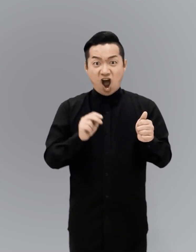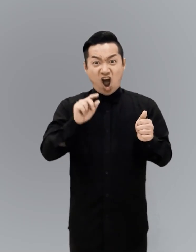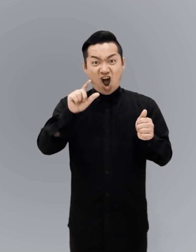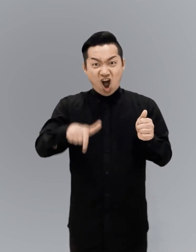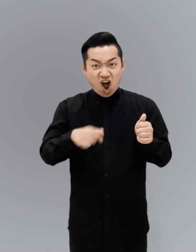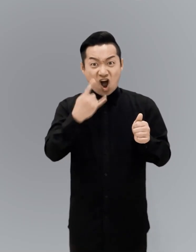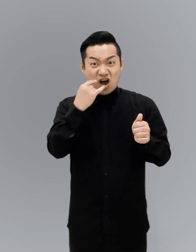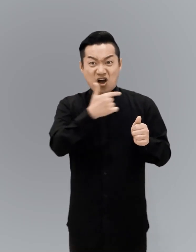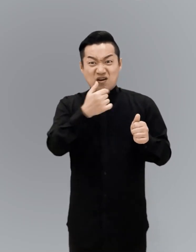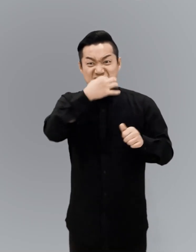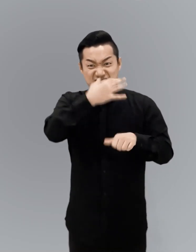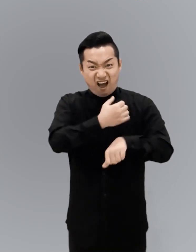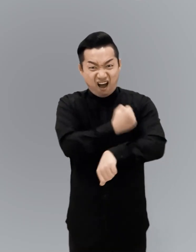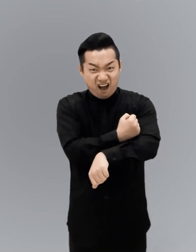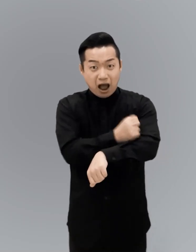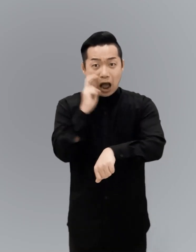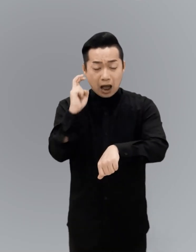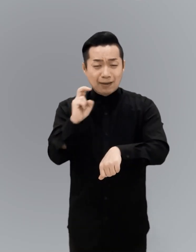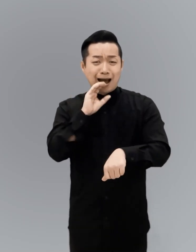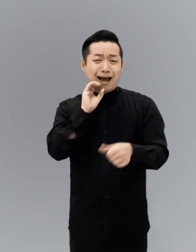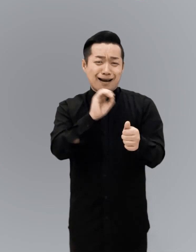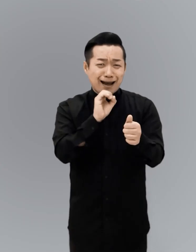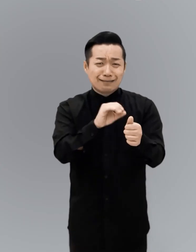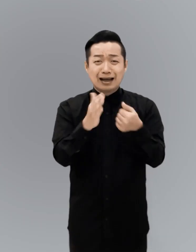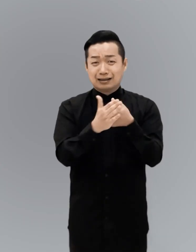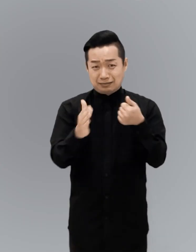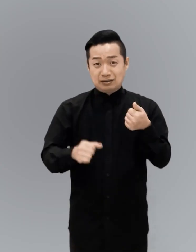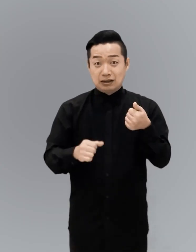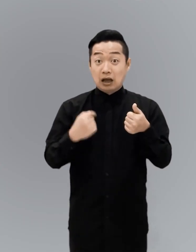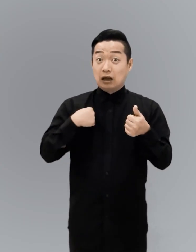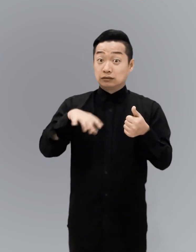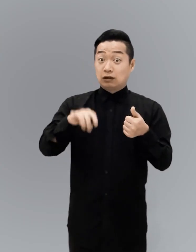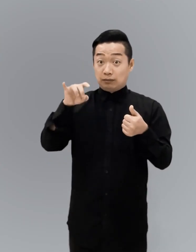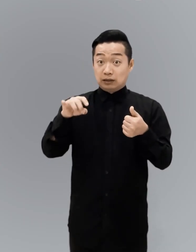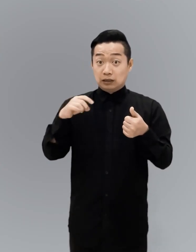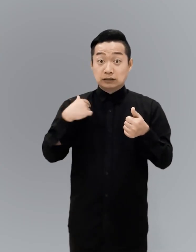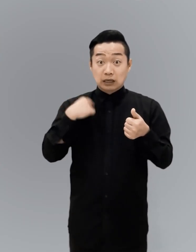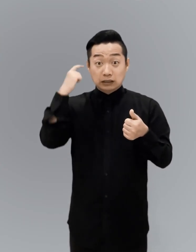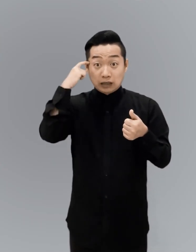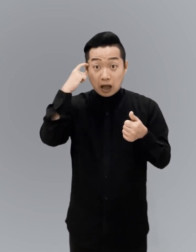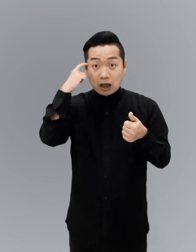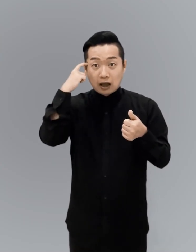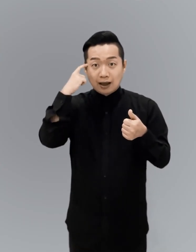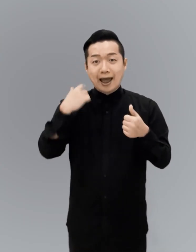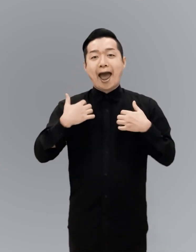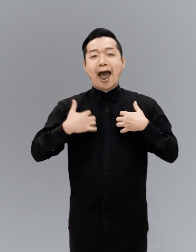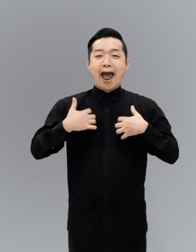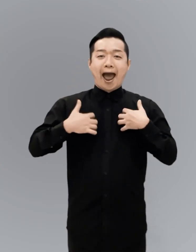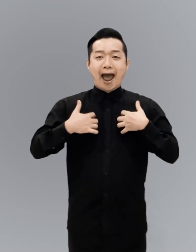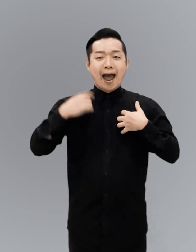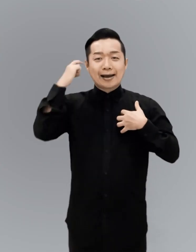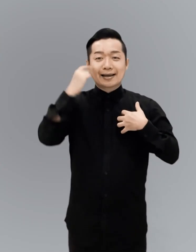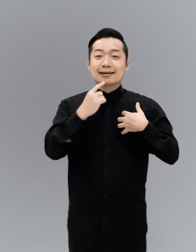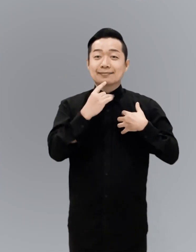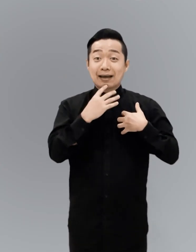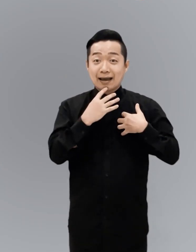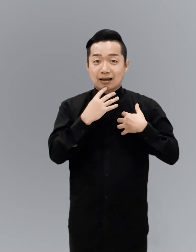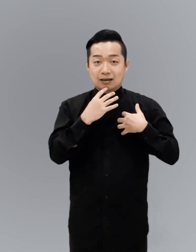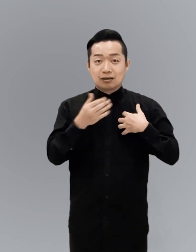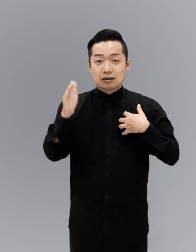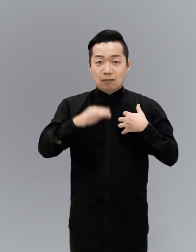선생님들이 어머 너희 엄마 너무 힘들었겠다 막 이렇게 이야기를 하니까 아이가 처음에는 자기가 그런 것들이 되게